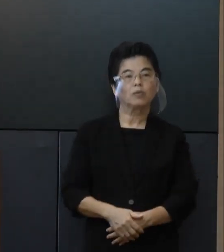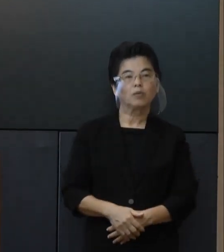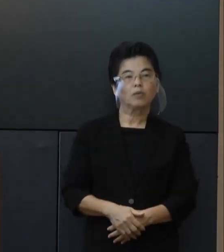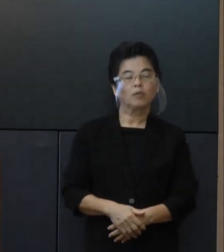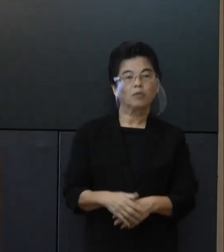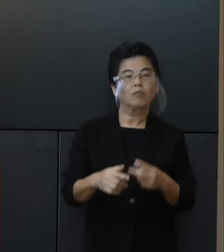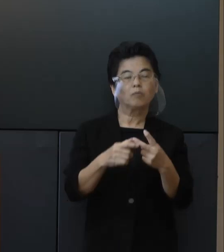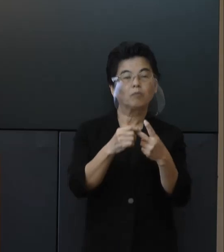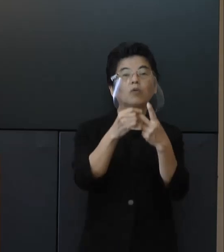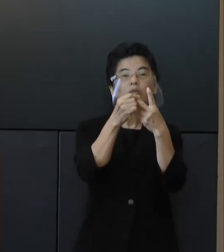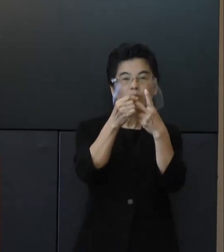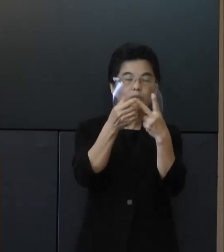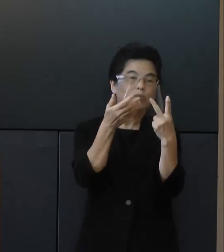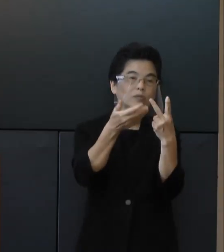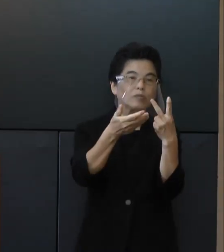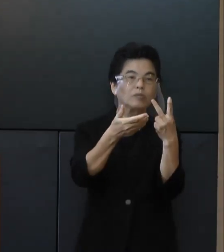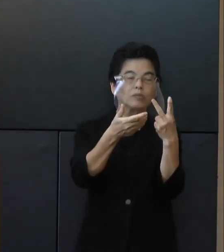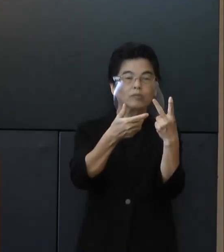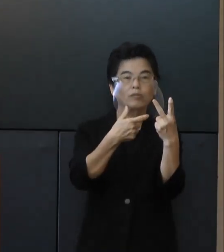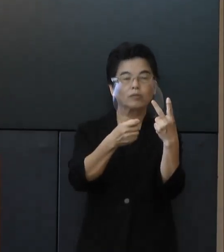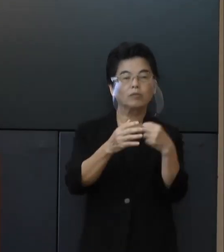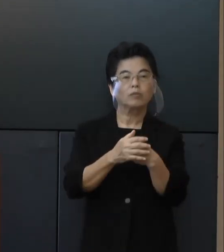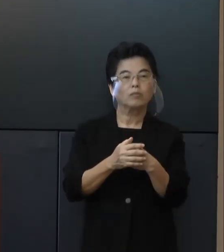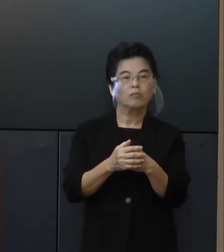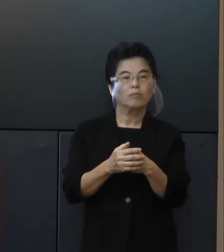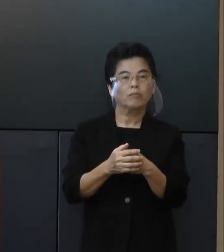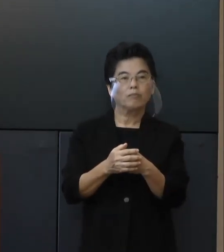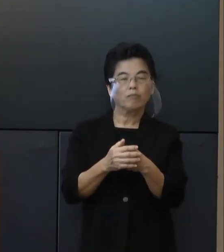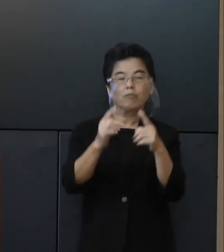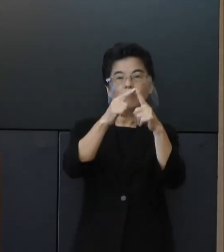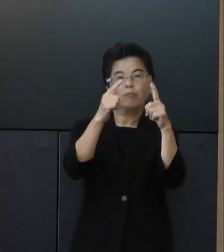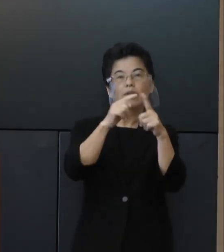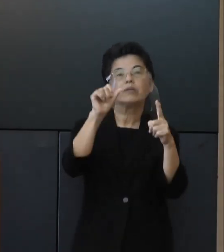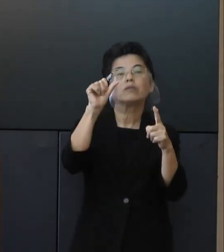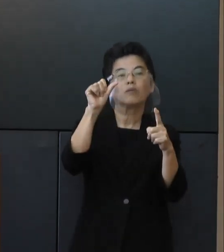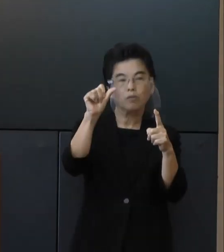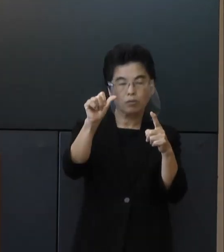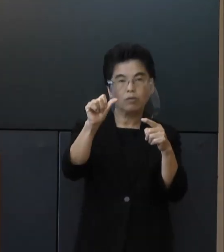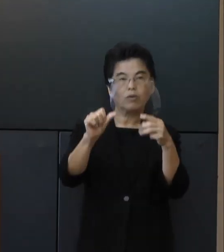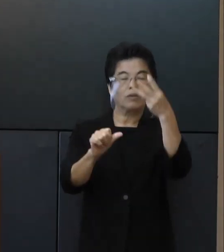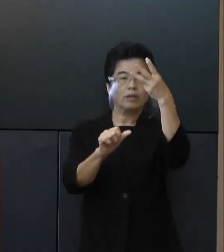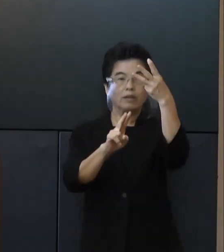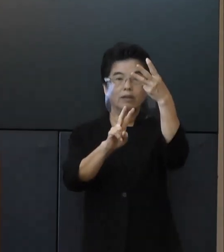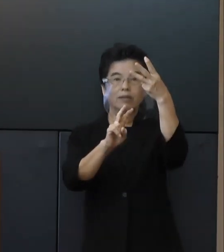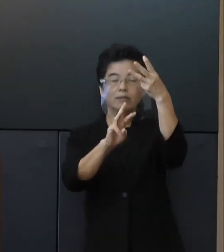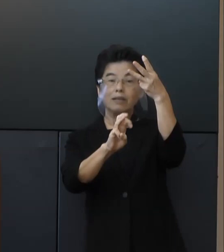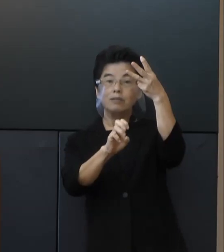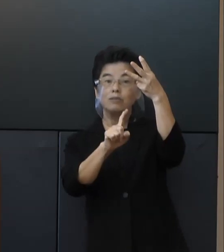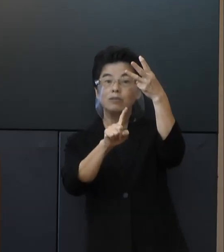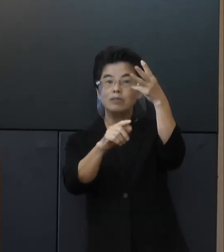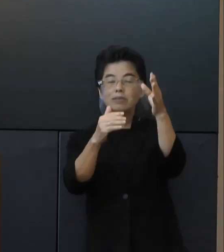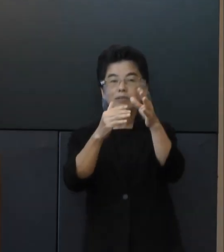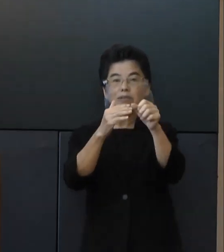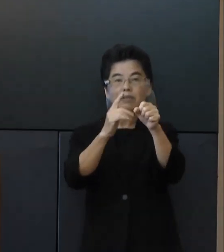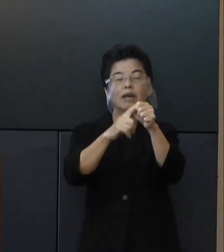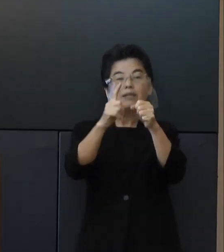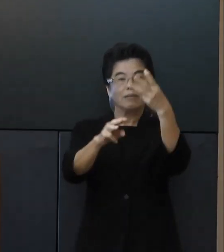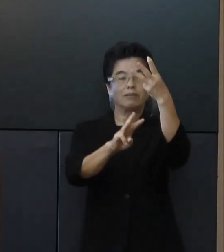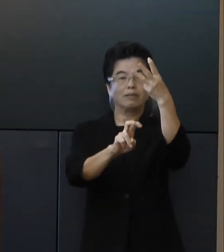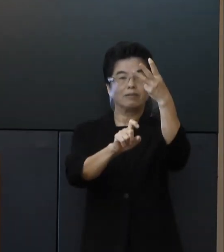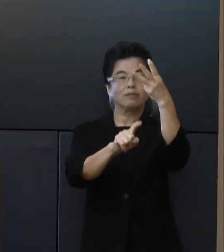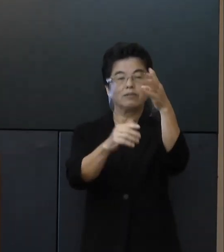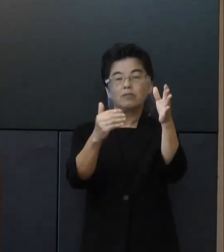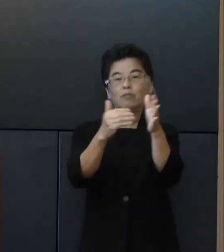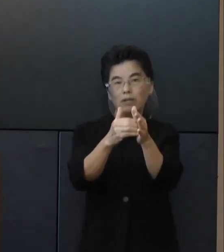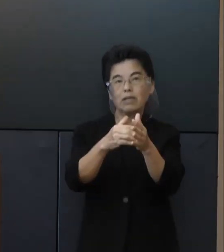じゃあすみません、もう一問別の質問で、5ページに3月31日までの設置と書いてあるんですが、ウィ